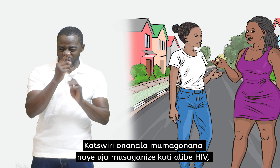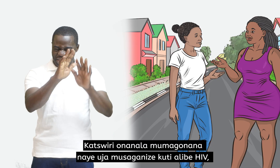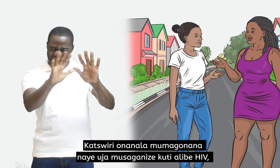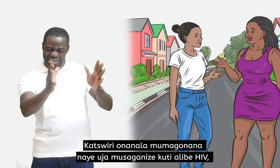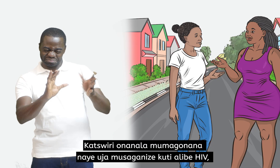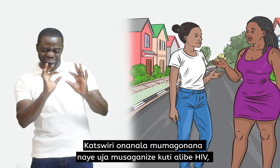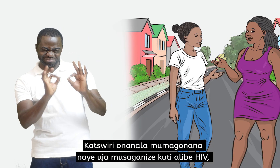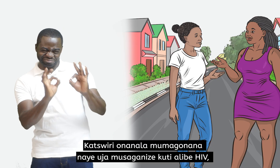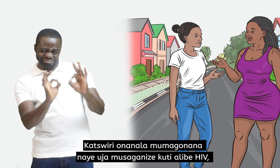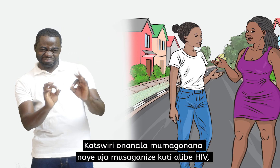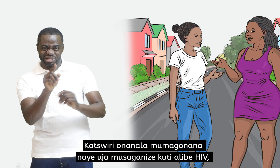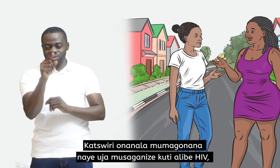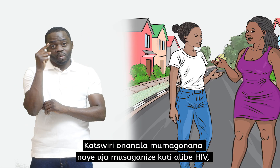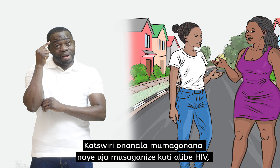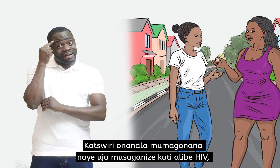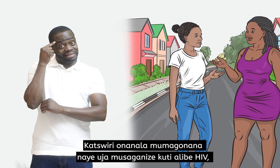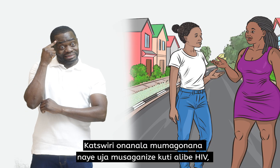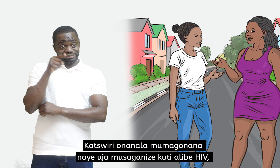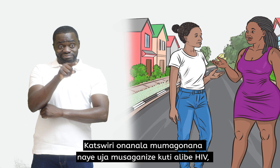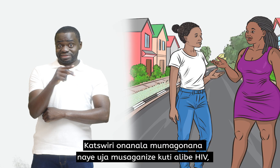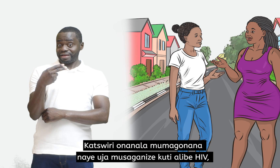Katswiri onana magonana naye uja musaganize kuti alibe HIV.